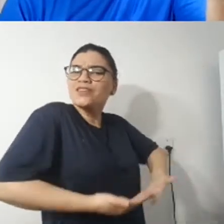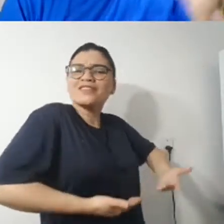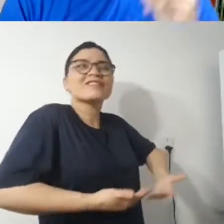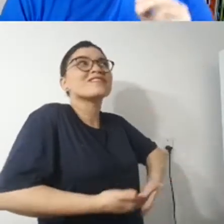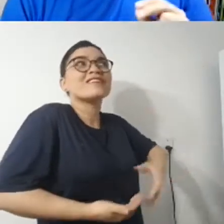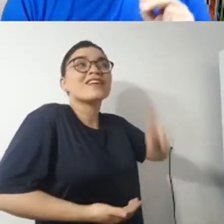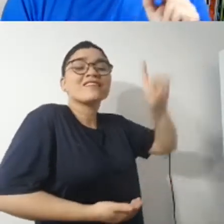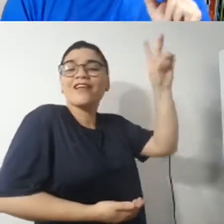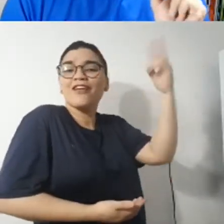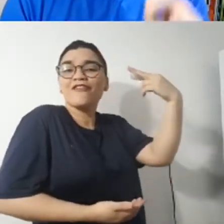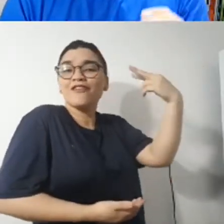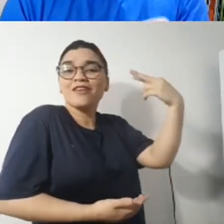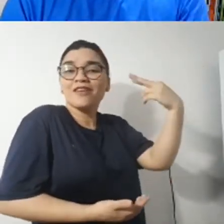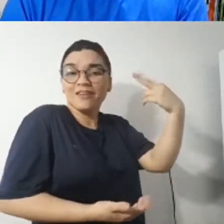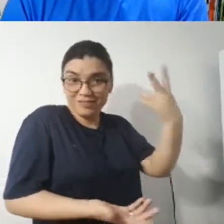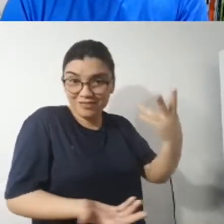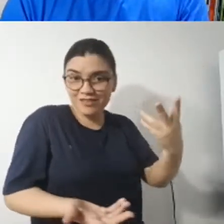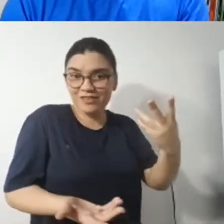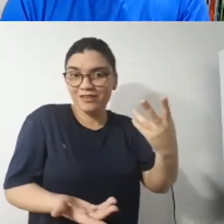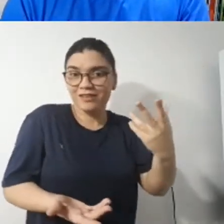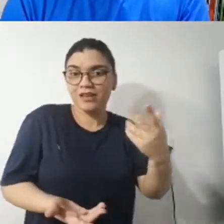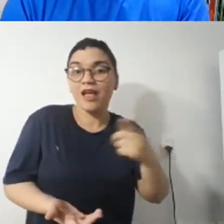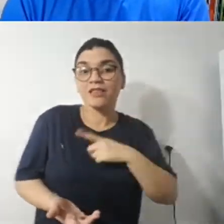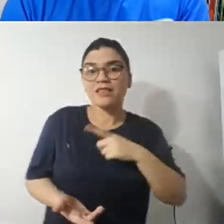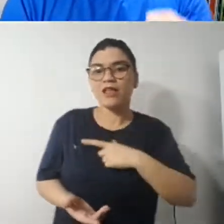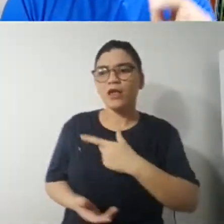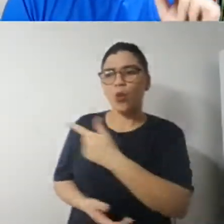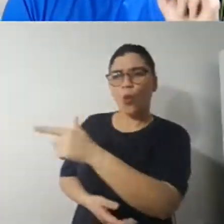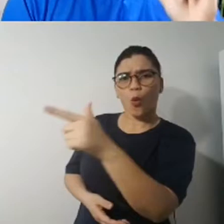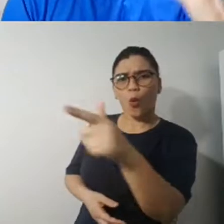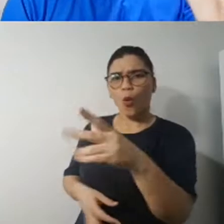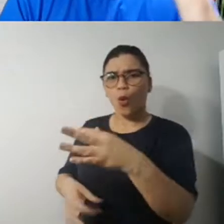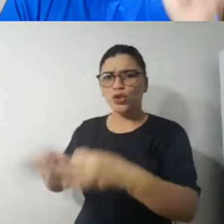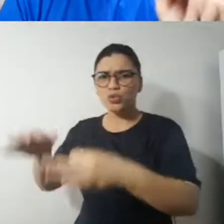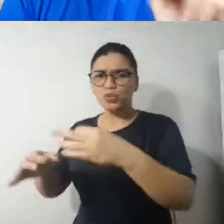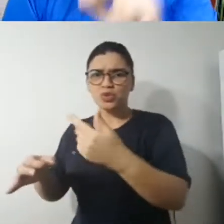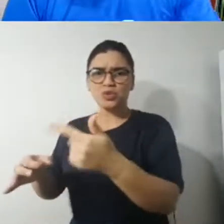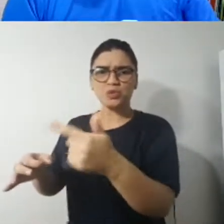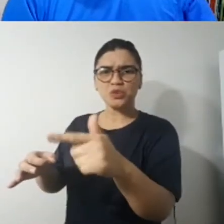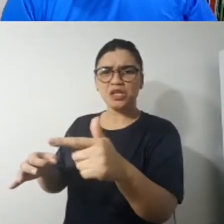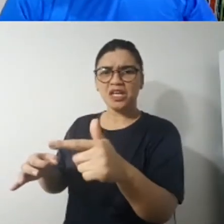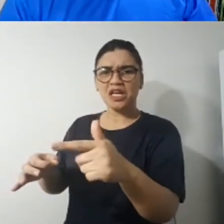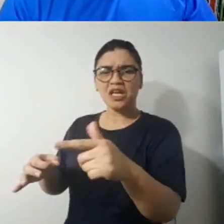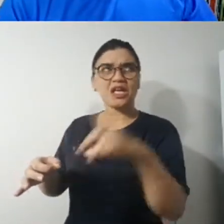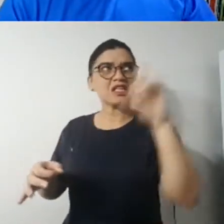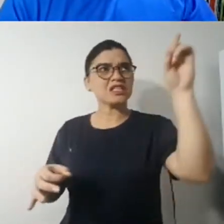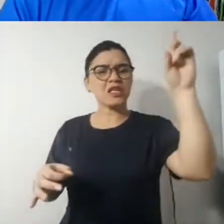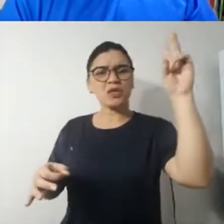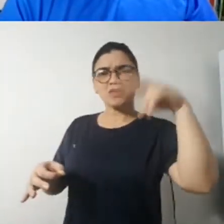E sobre os injustos, Ele está contra os injustos.